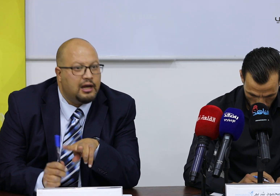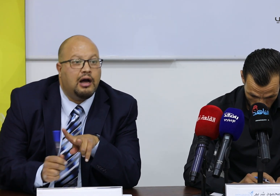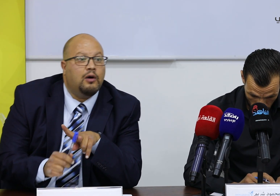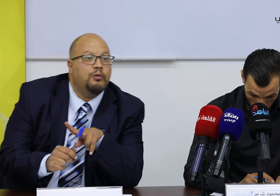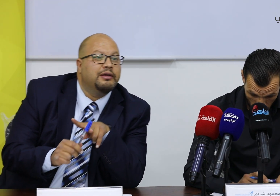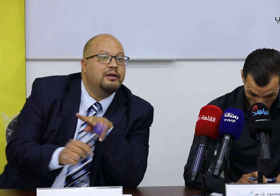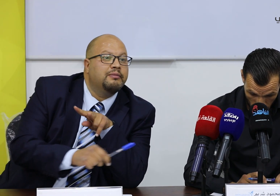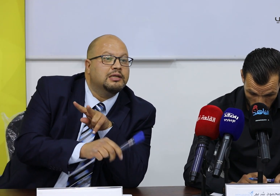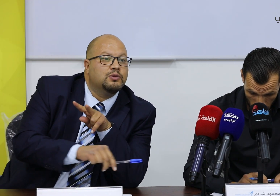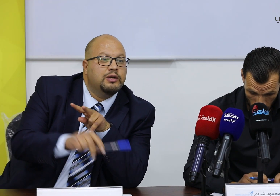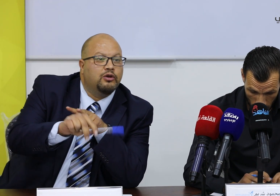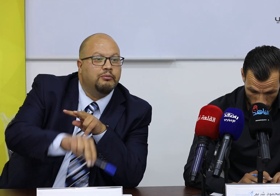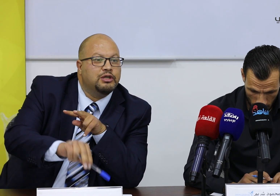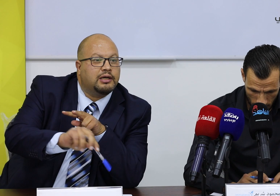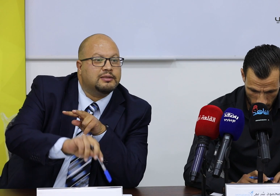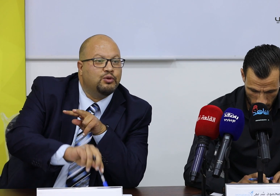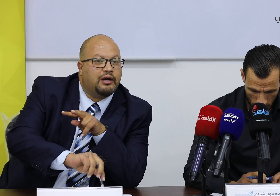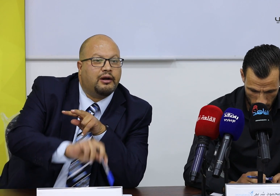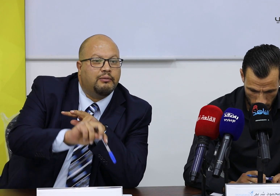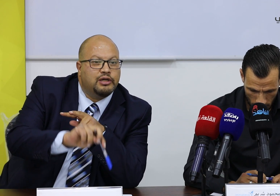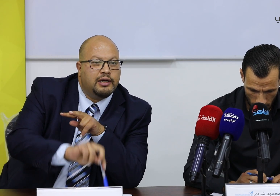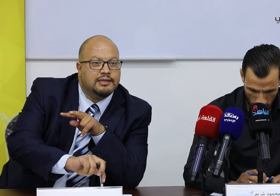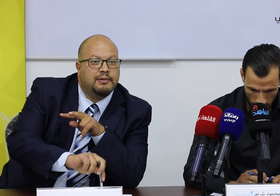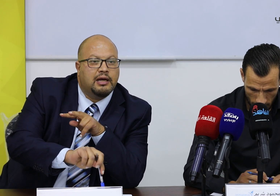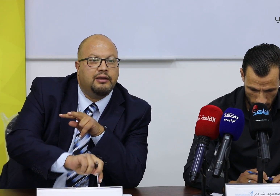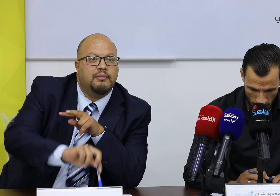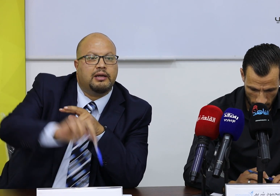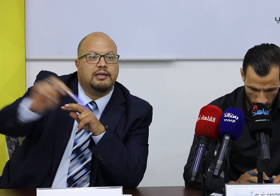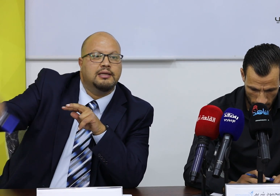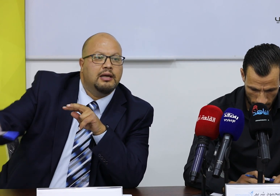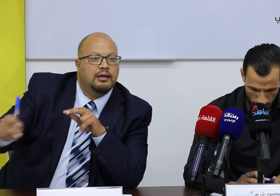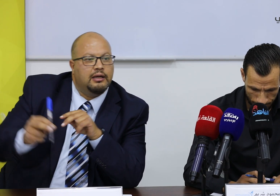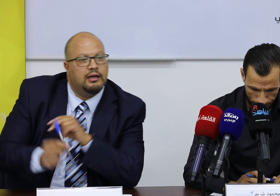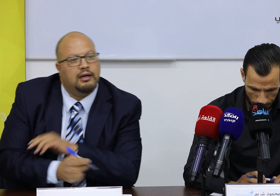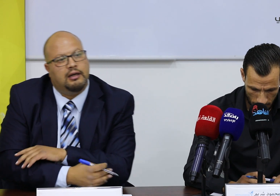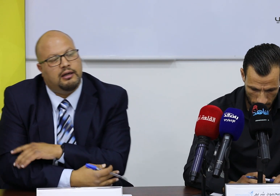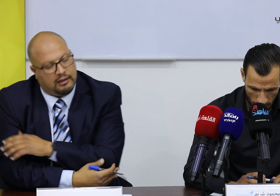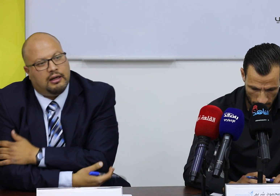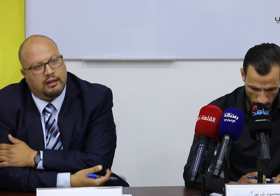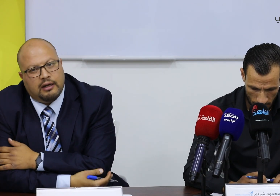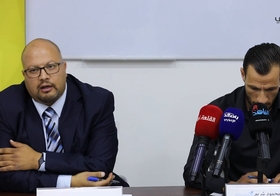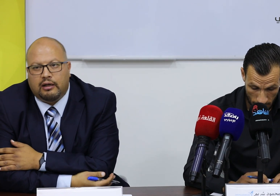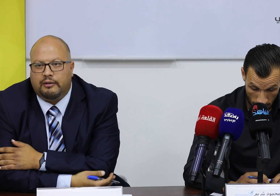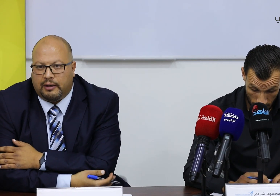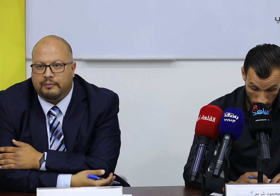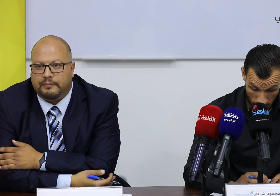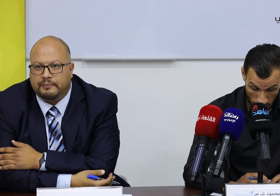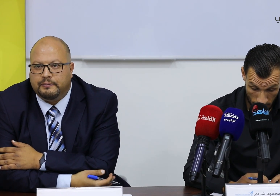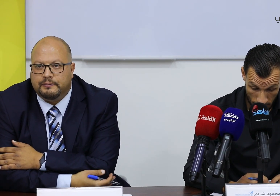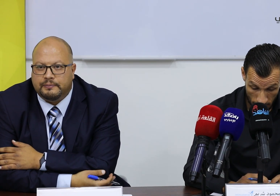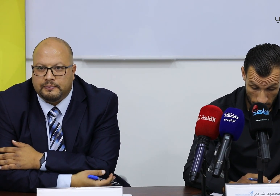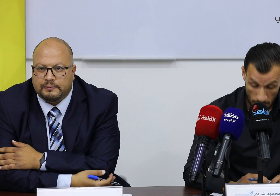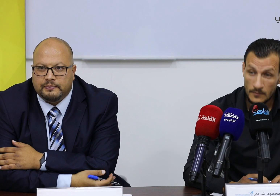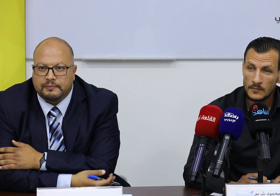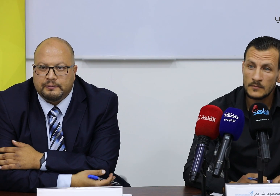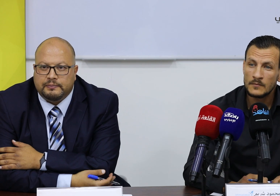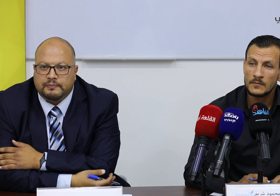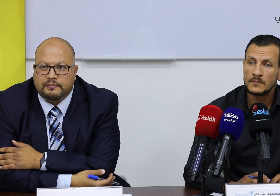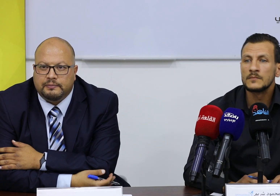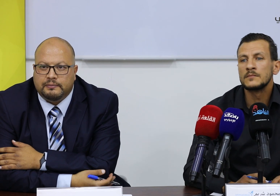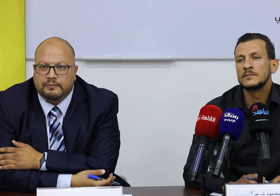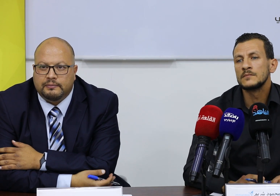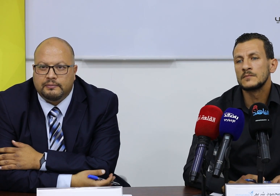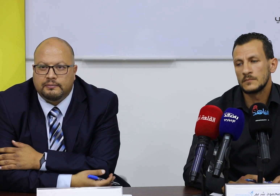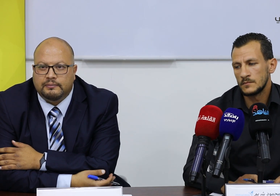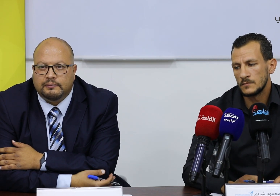المركز، او بتم تزويدهم بشخص مدرب جاهز من هذا المركز. دكتور، كوسائط النقل مثلا شخص بده يطلع